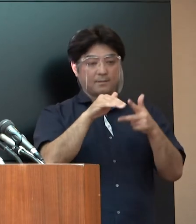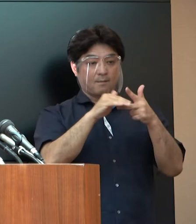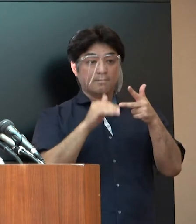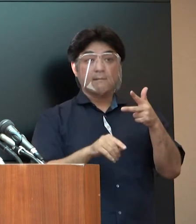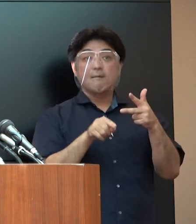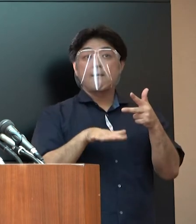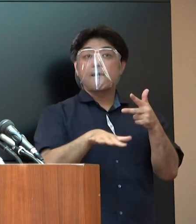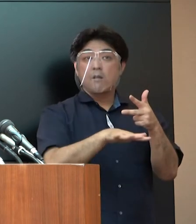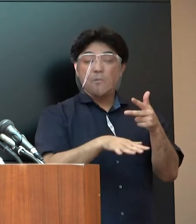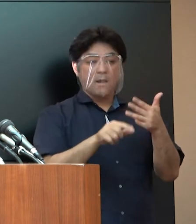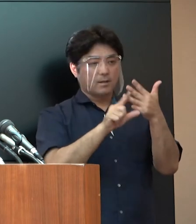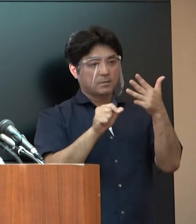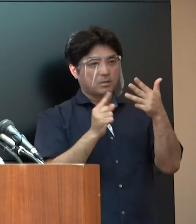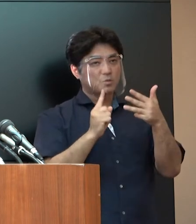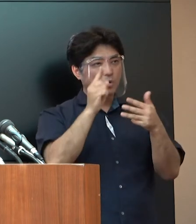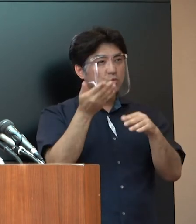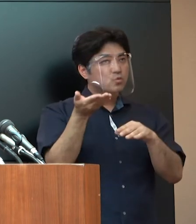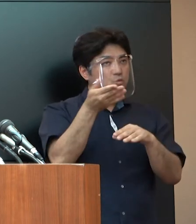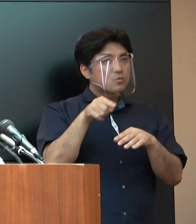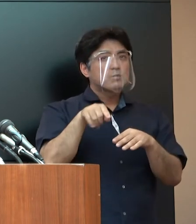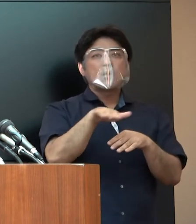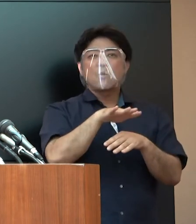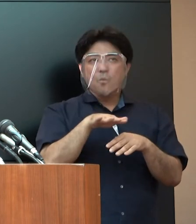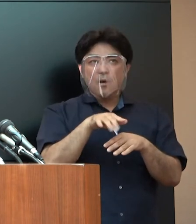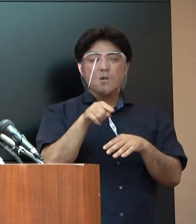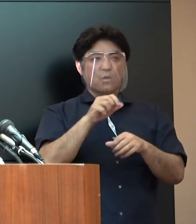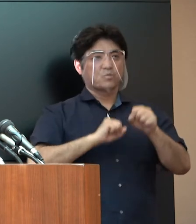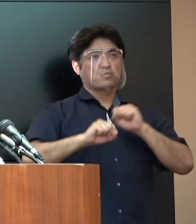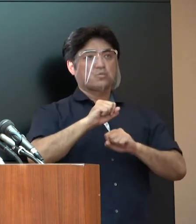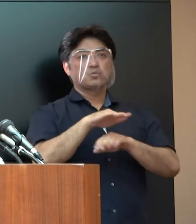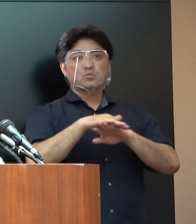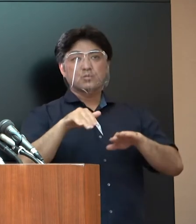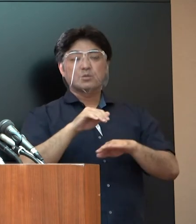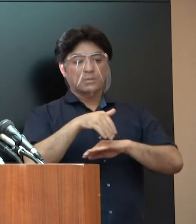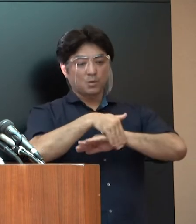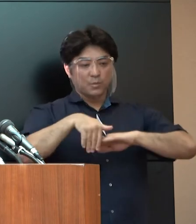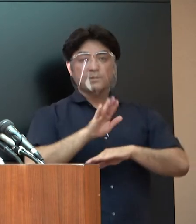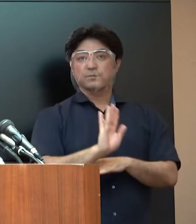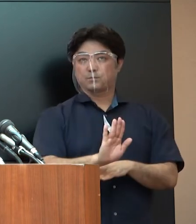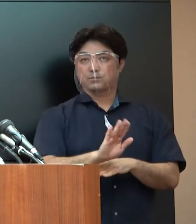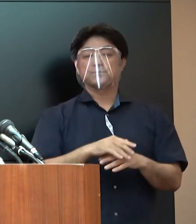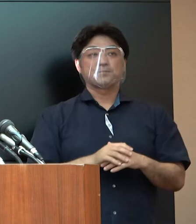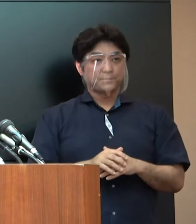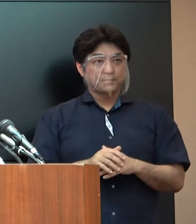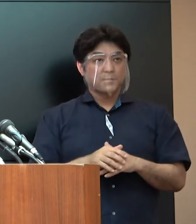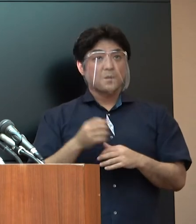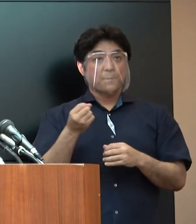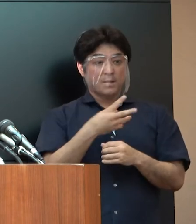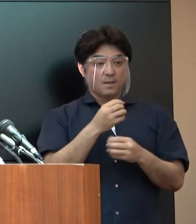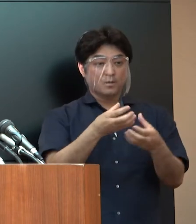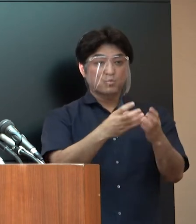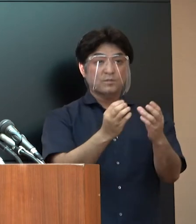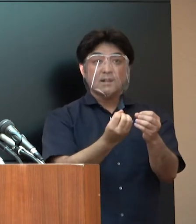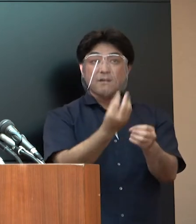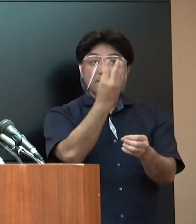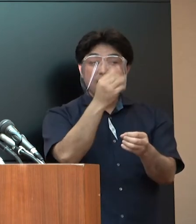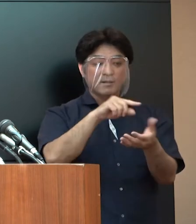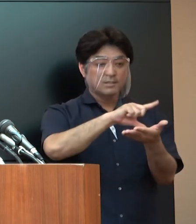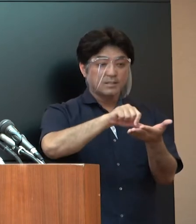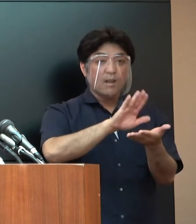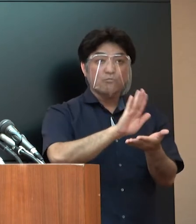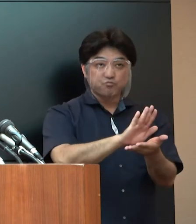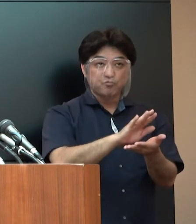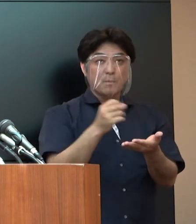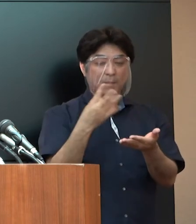上旬には中部地区で検体採取センターの運営を始めてまいります。またクラスターの発生が疑われる地域や